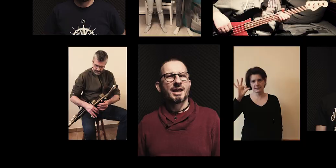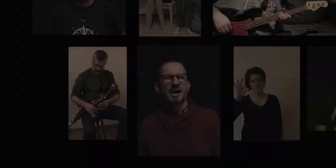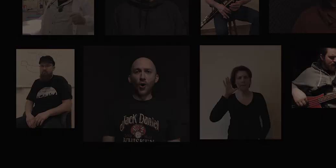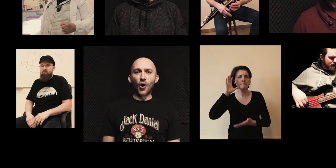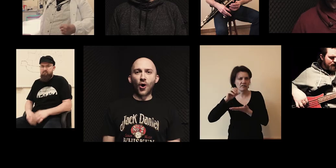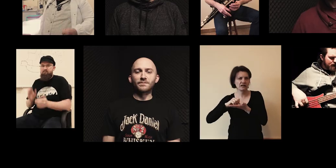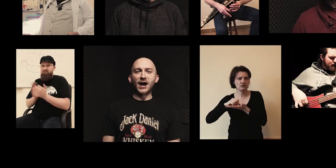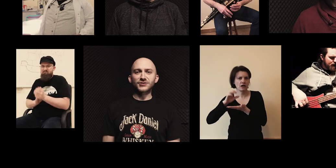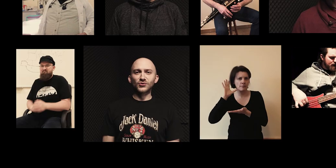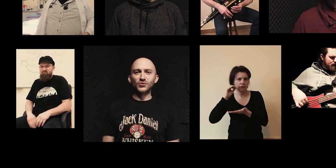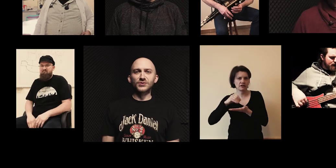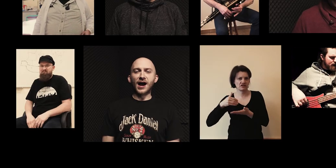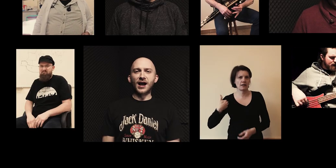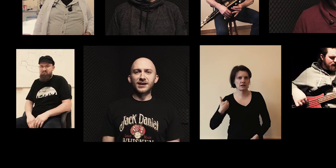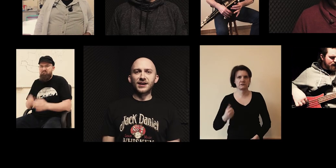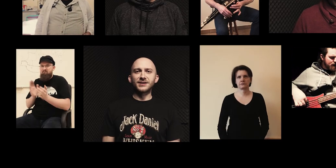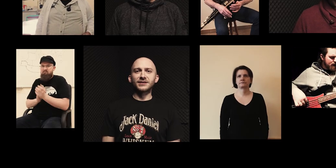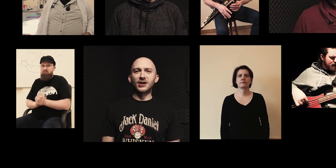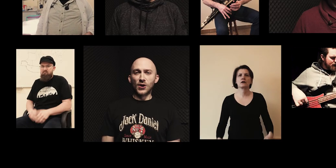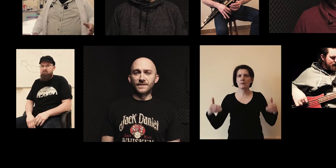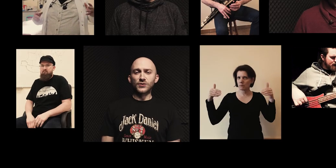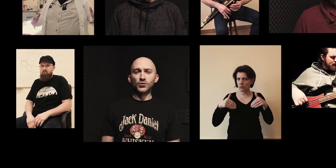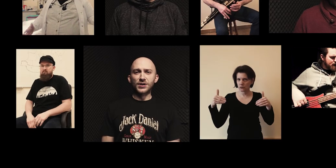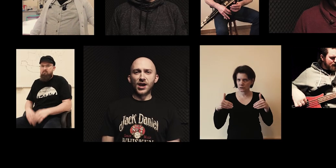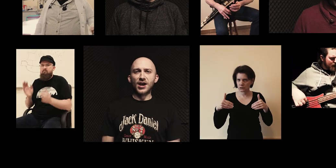Mogę kopać tu dalej.